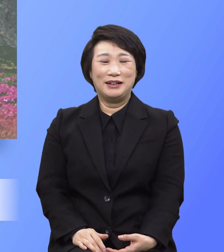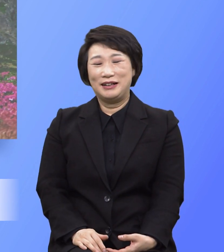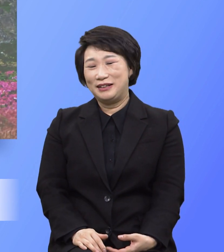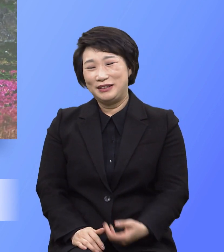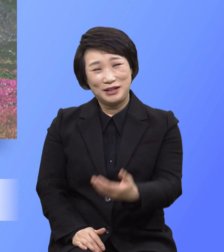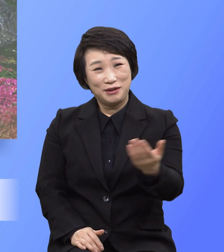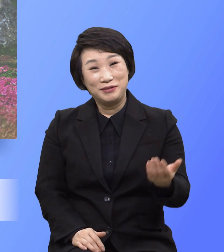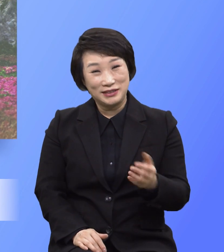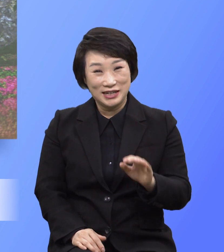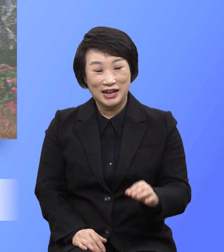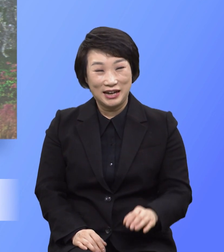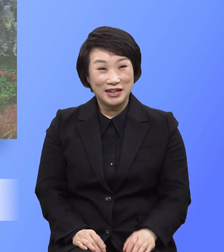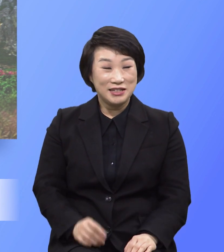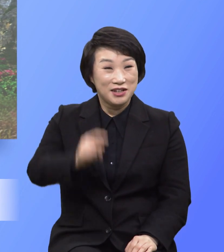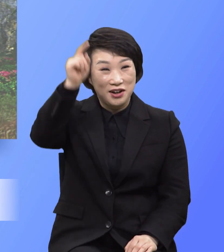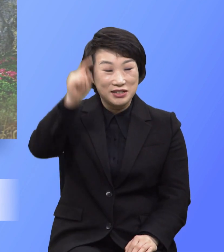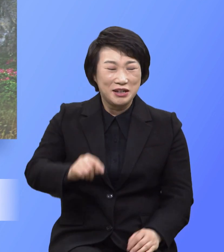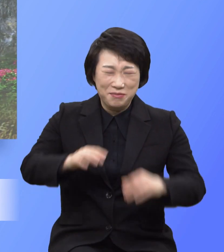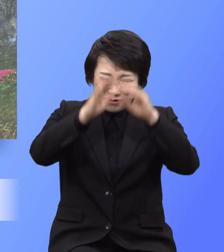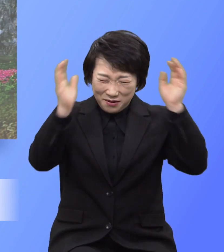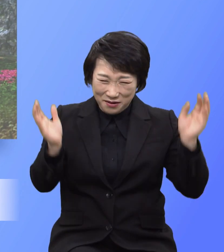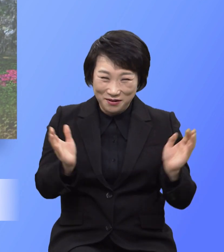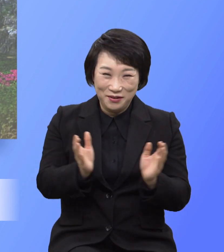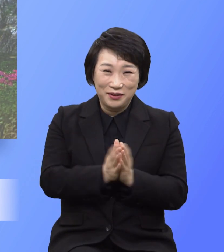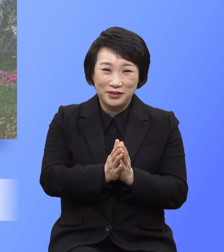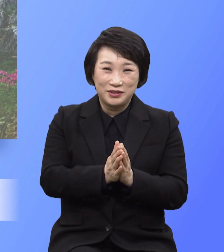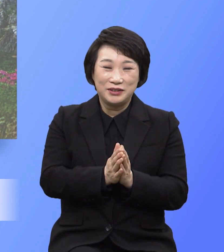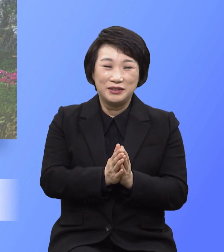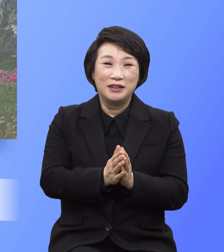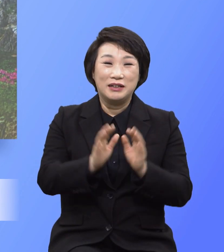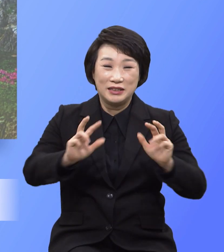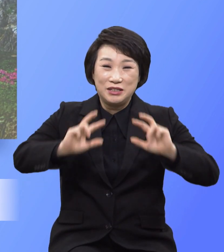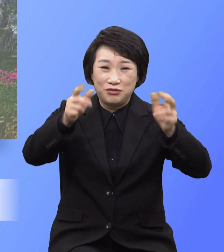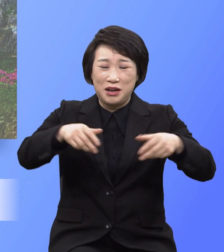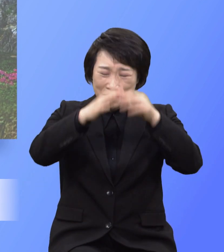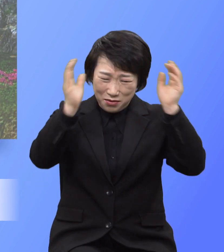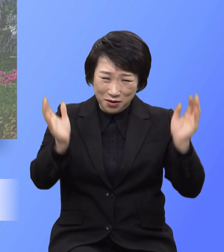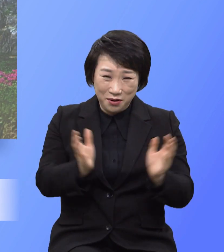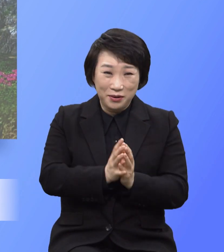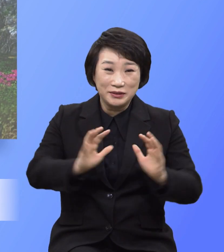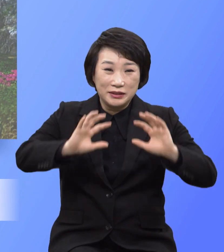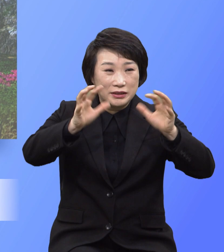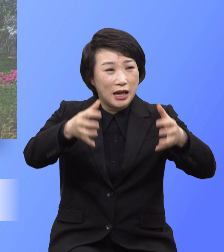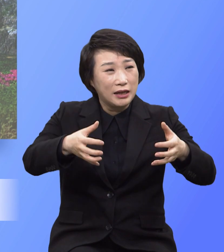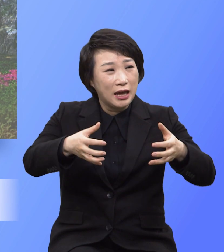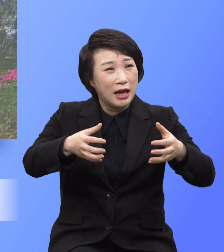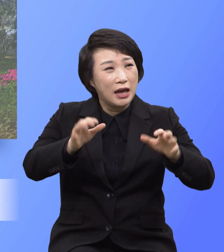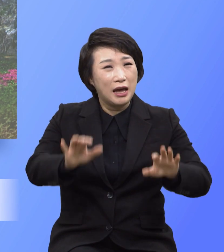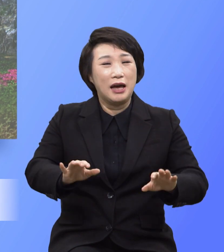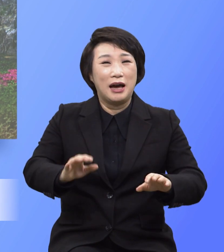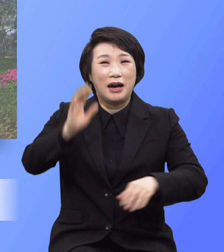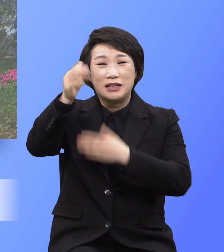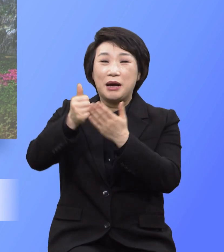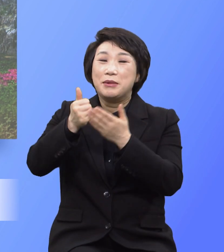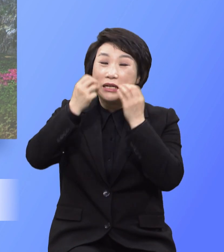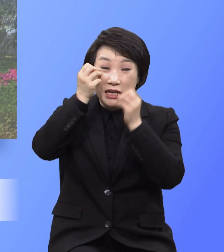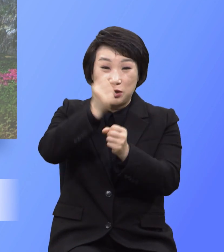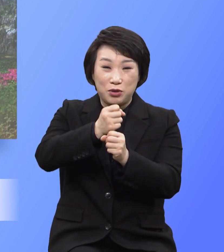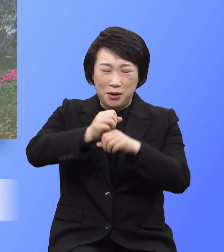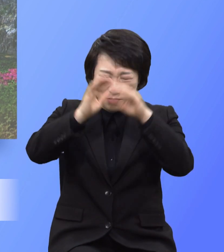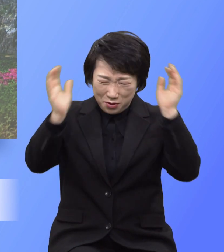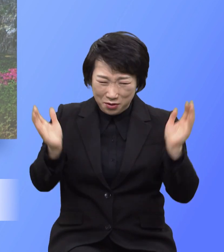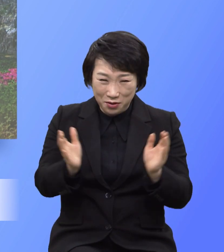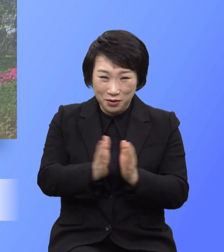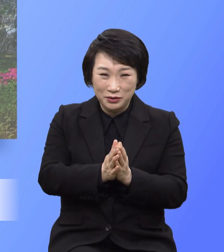저 은하의 세계, 우주의 세계, 지구의 모든 세계, 하나님이 창조하신